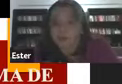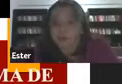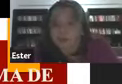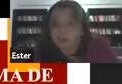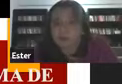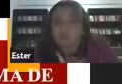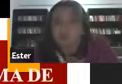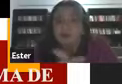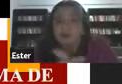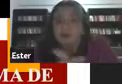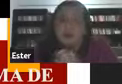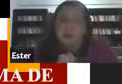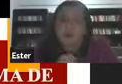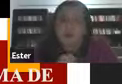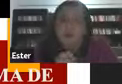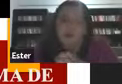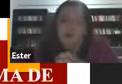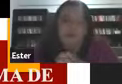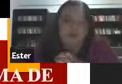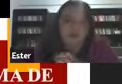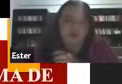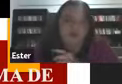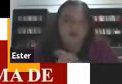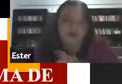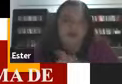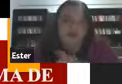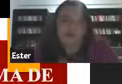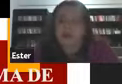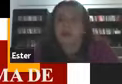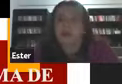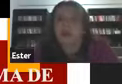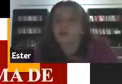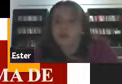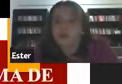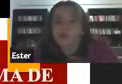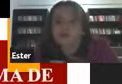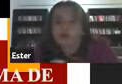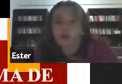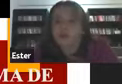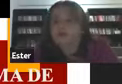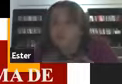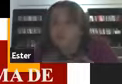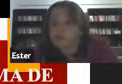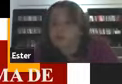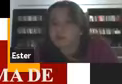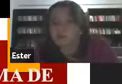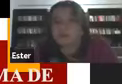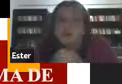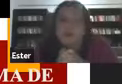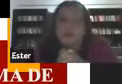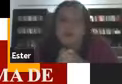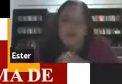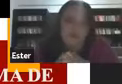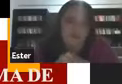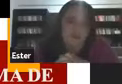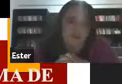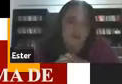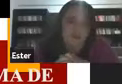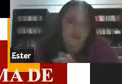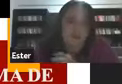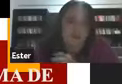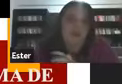está muito presente ainda no cotidiano, a gente tem um conjunto de movimentos sociais, alguns companheiros do Ceará que vêm desses movimentos sociais estão com a gente